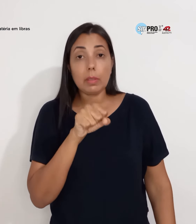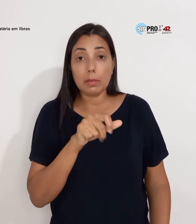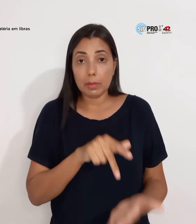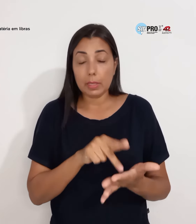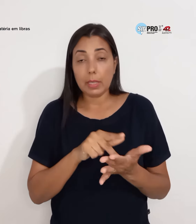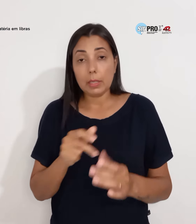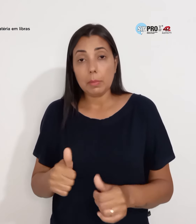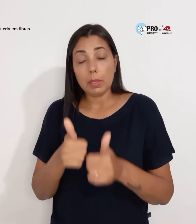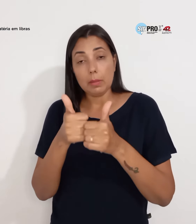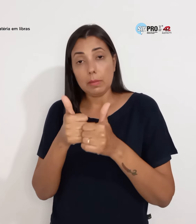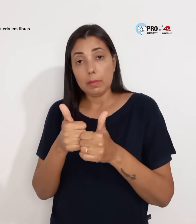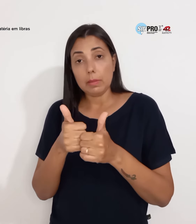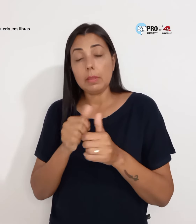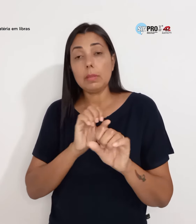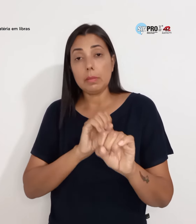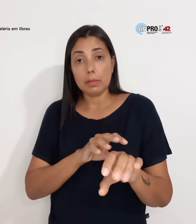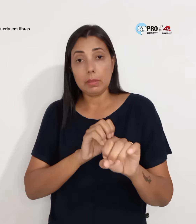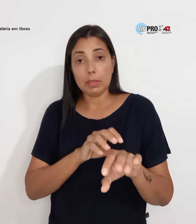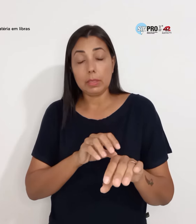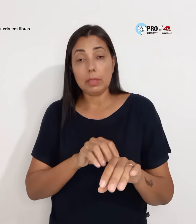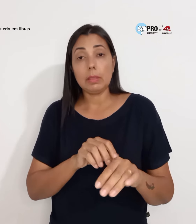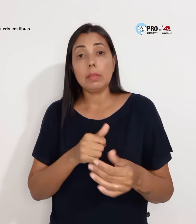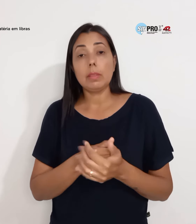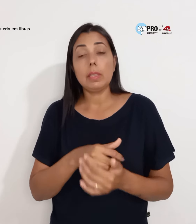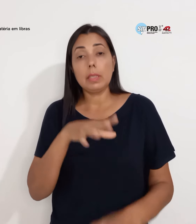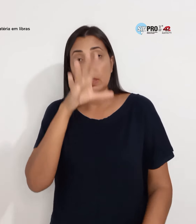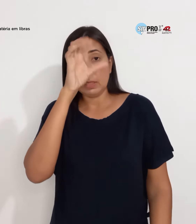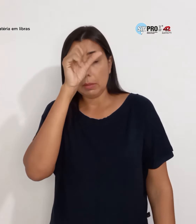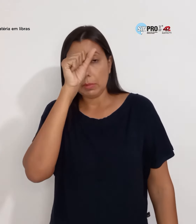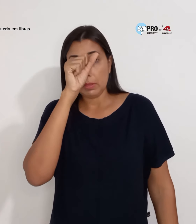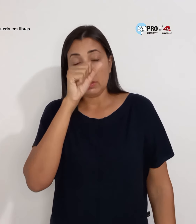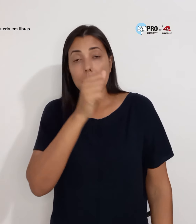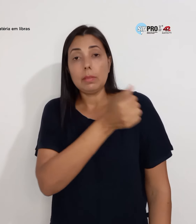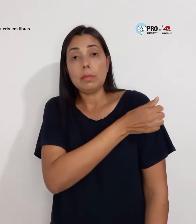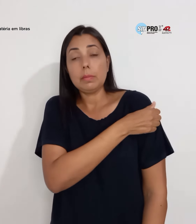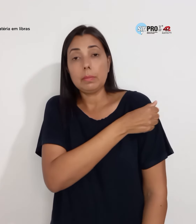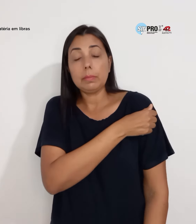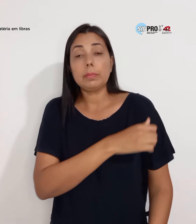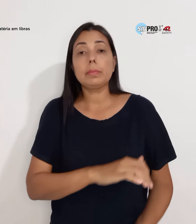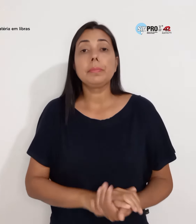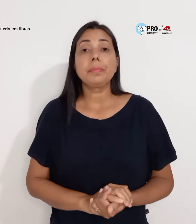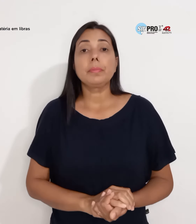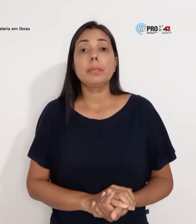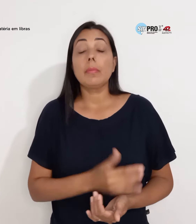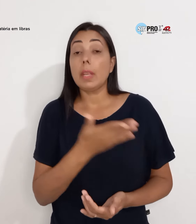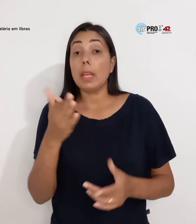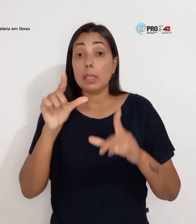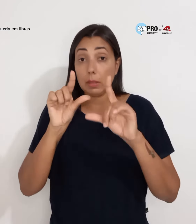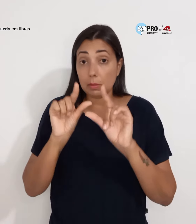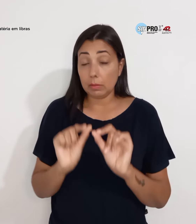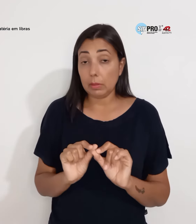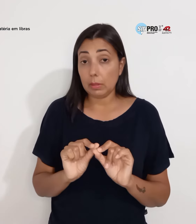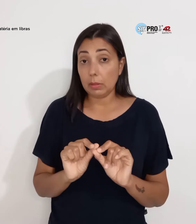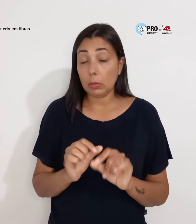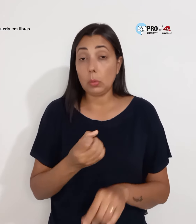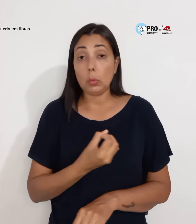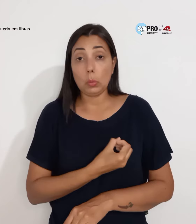comprovadamente, melhora a qualidade do ensino e a aprendizagem dos estudantes. Essa redução do número